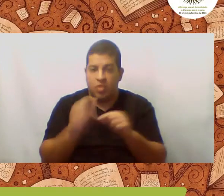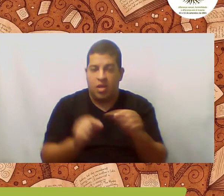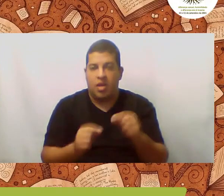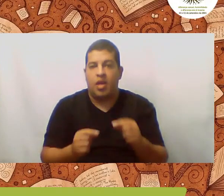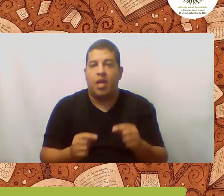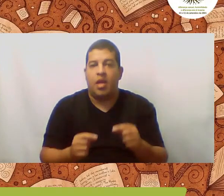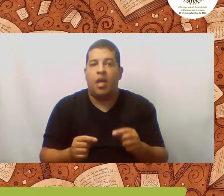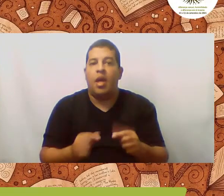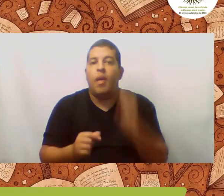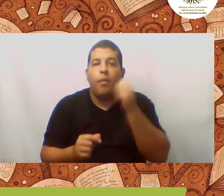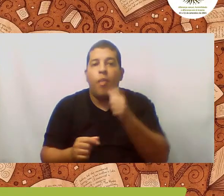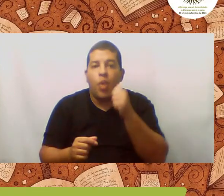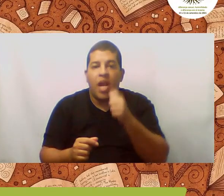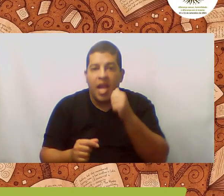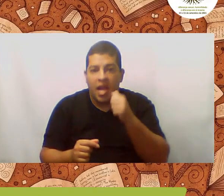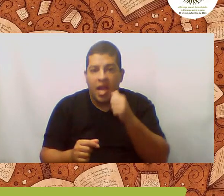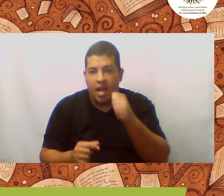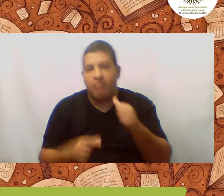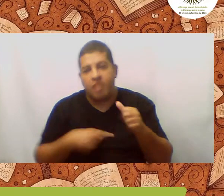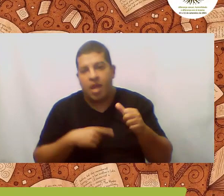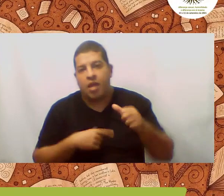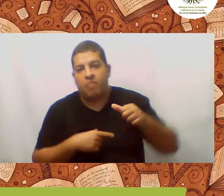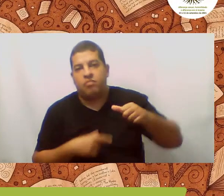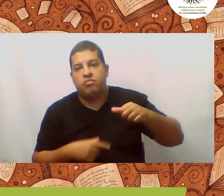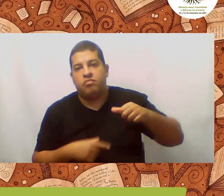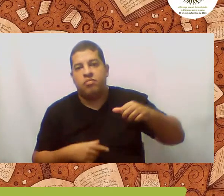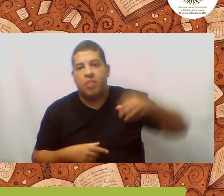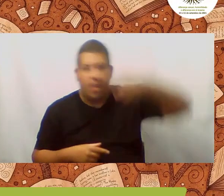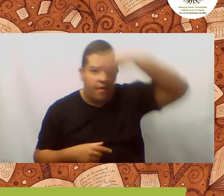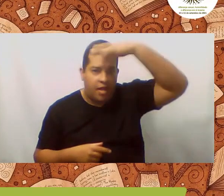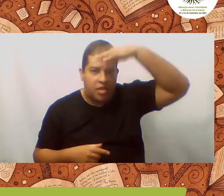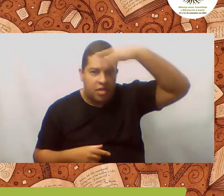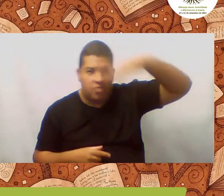eram invaginados